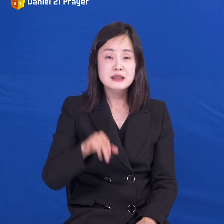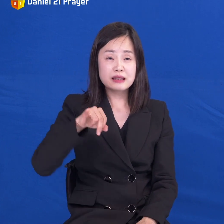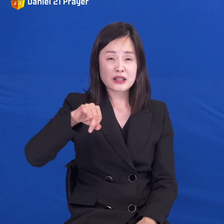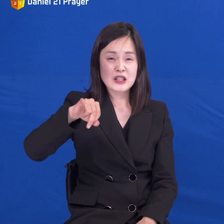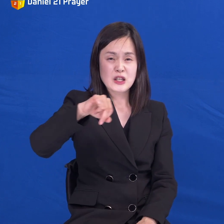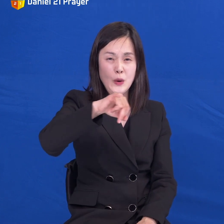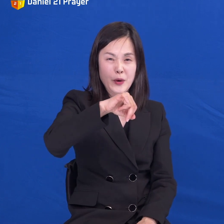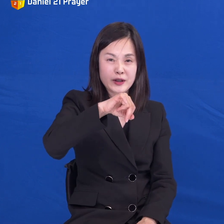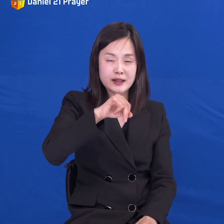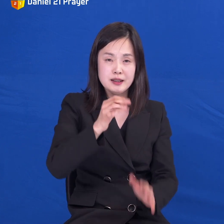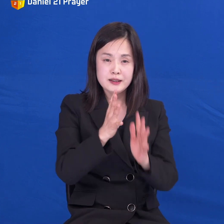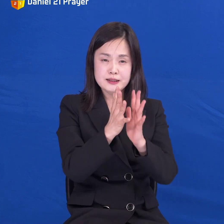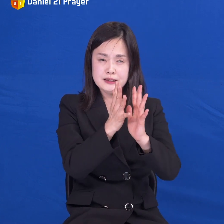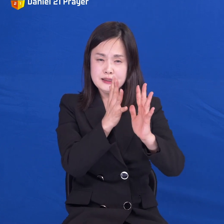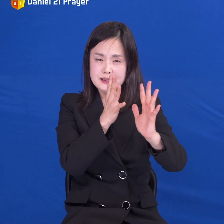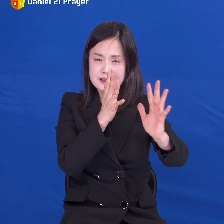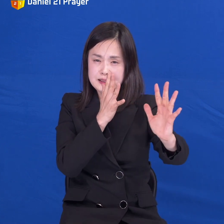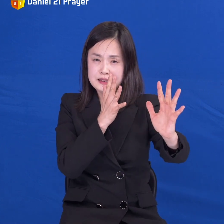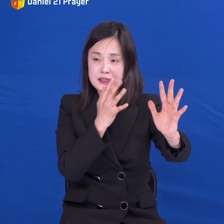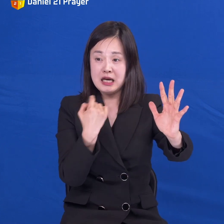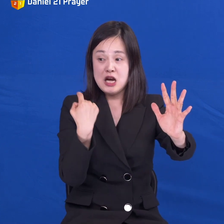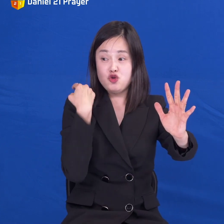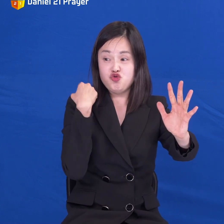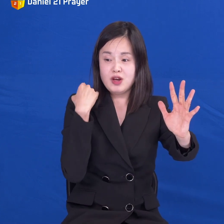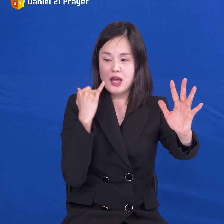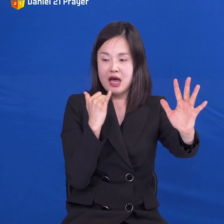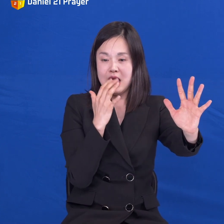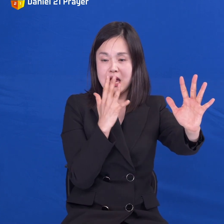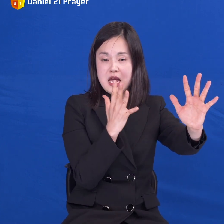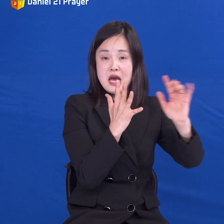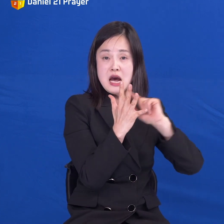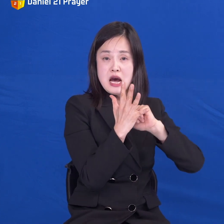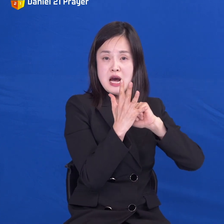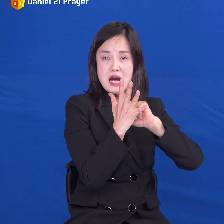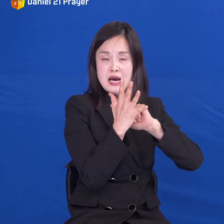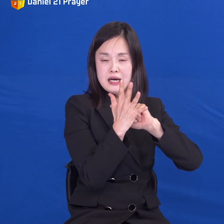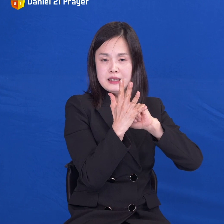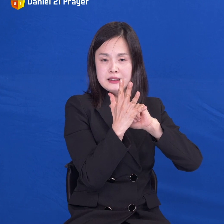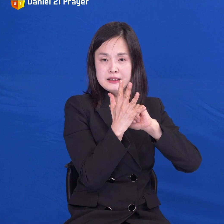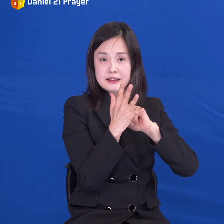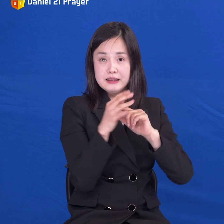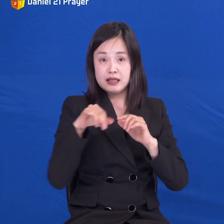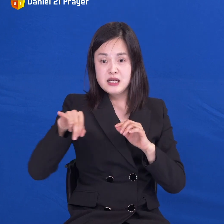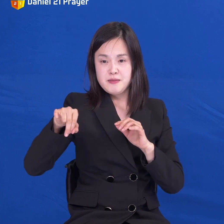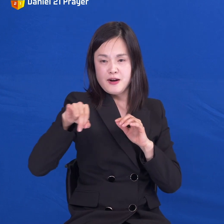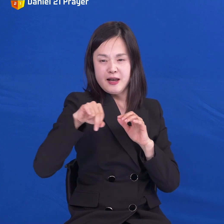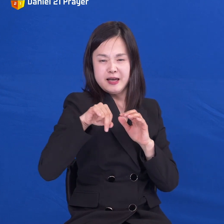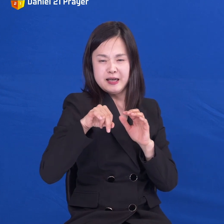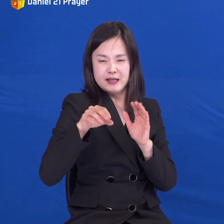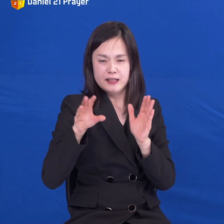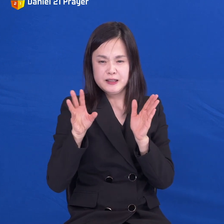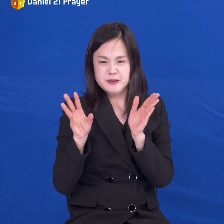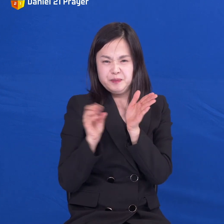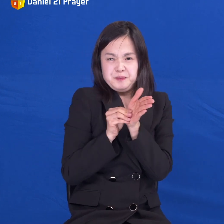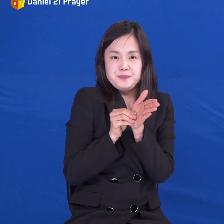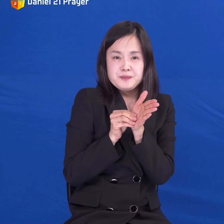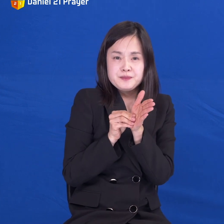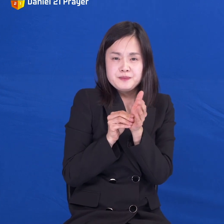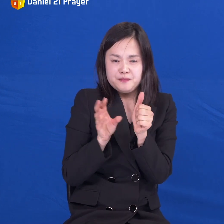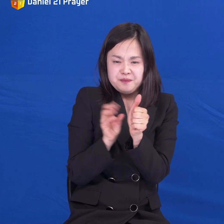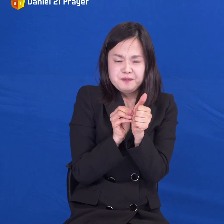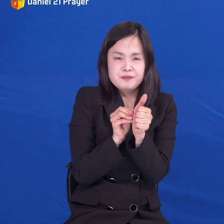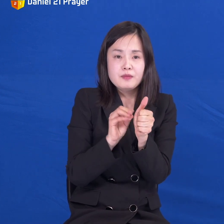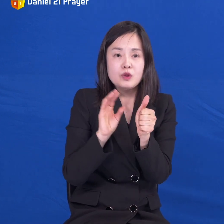가는 사람에게 붙습니다. 앞에 간 사람에게 붙으면은 뒷사람이 뛰어버리잖아요. 그래서 저는